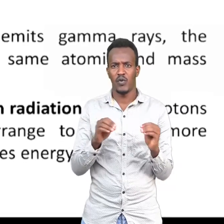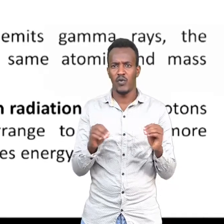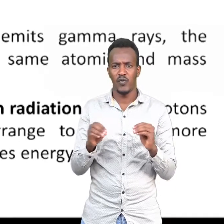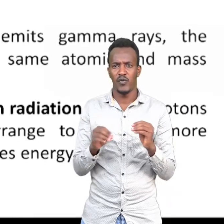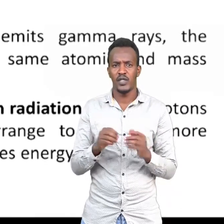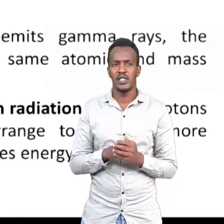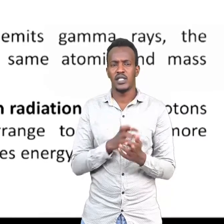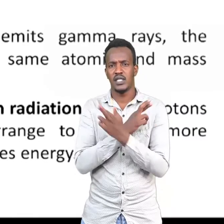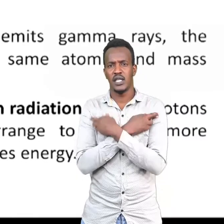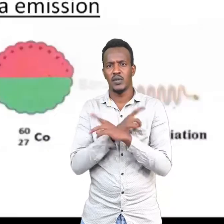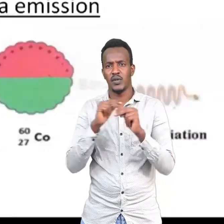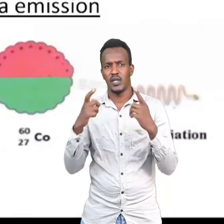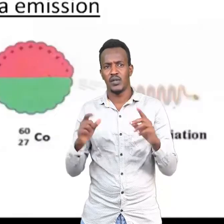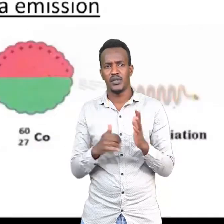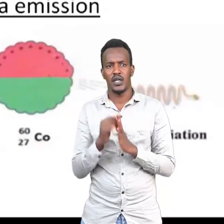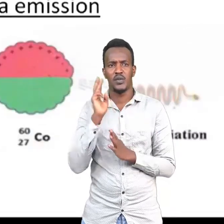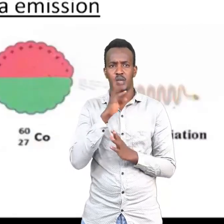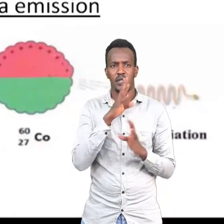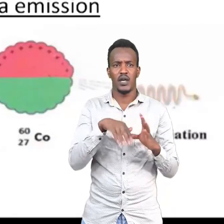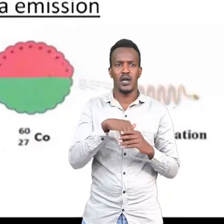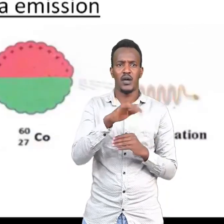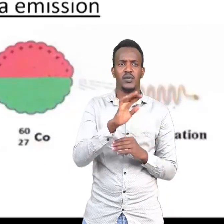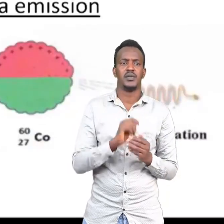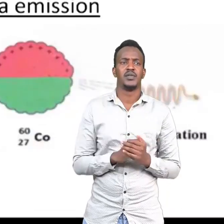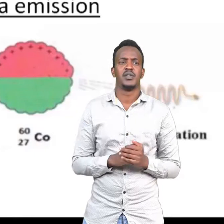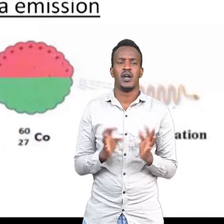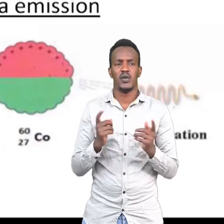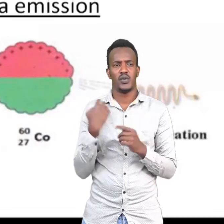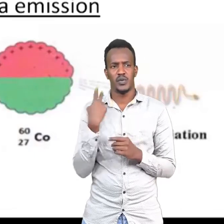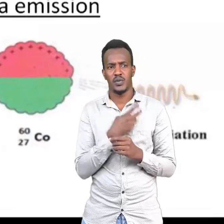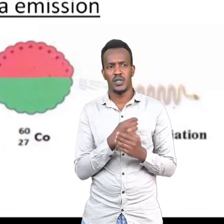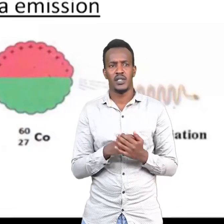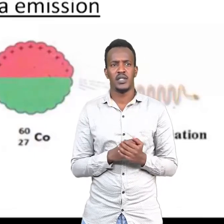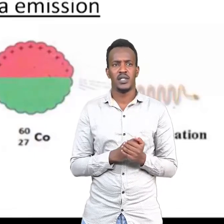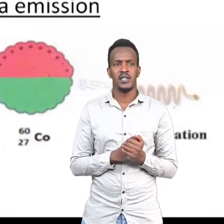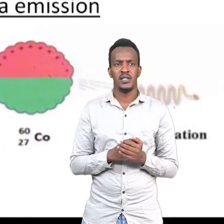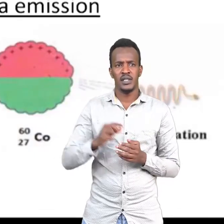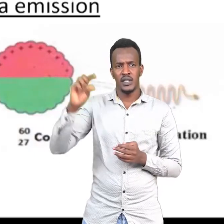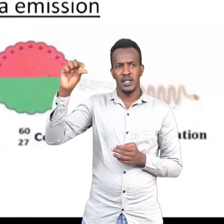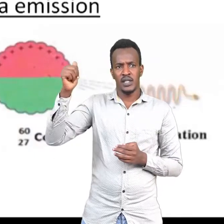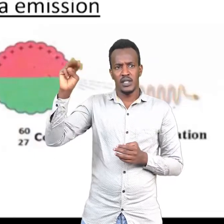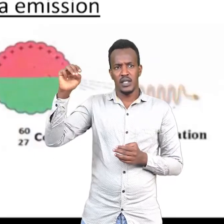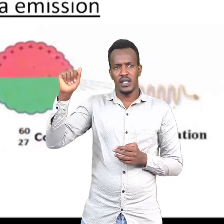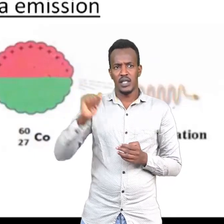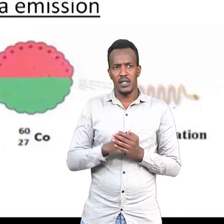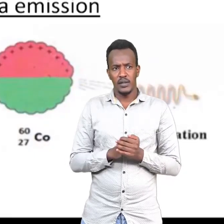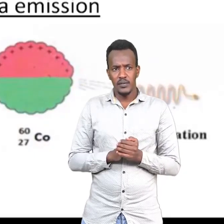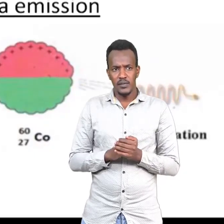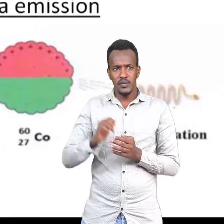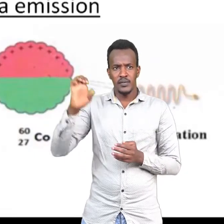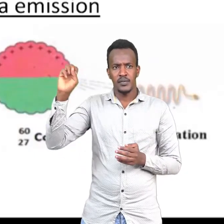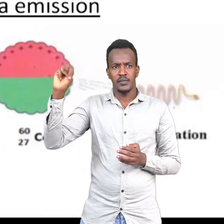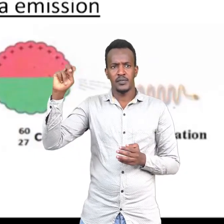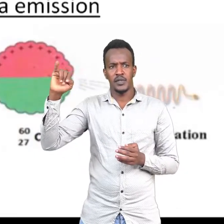stable ka biinaysay taas markaasi ay doonana ila markaasi ogaano way gamma emission ki waa kan qaabki